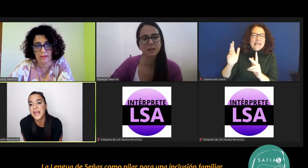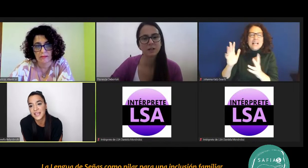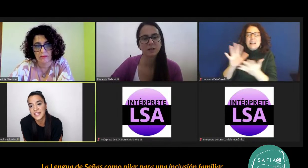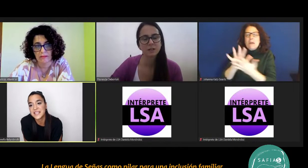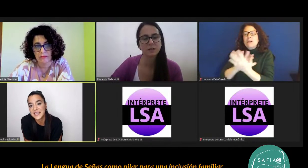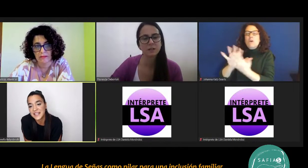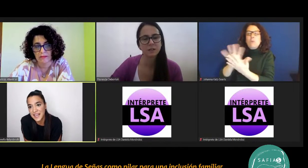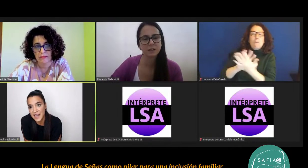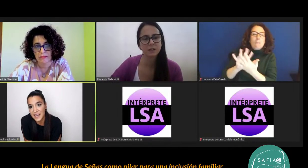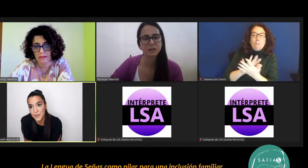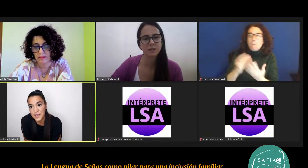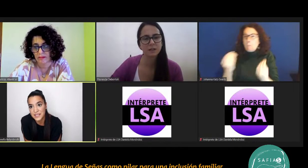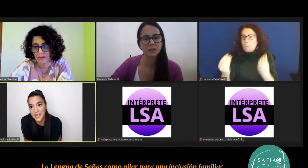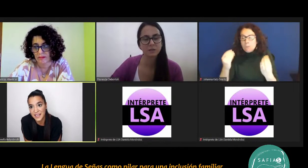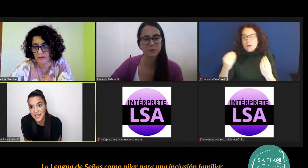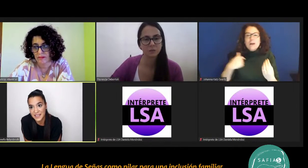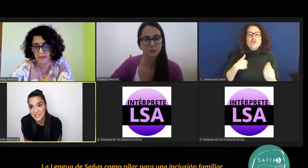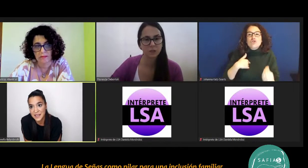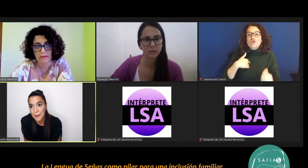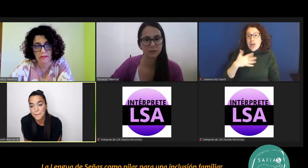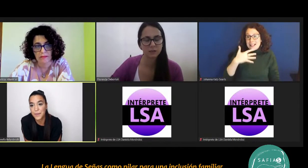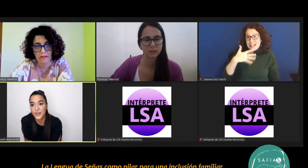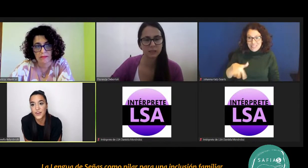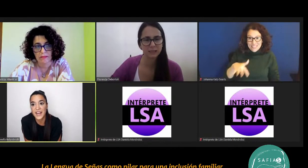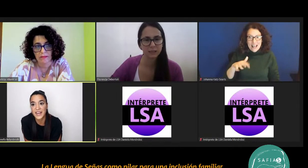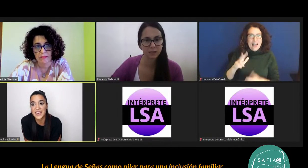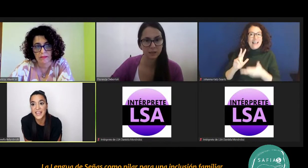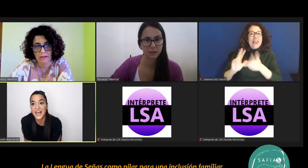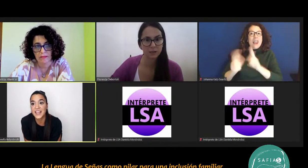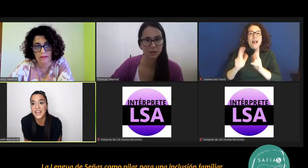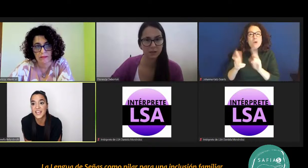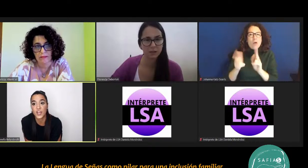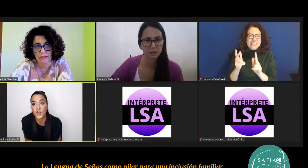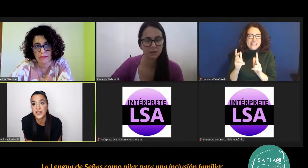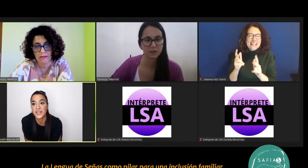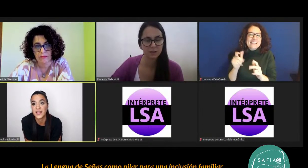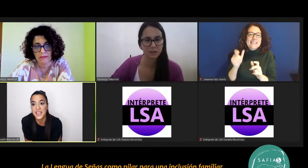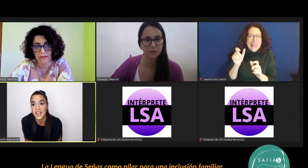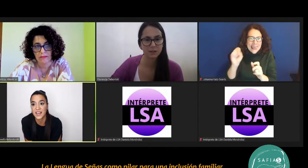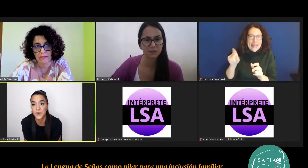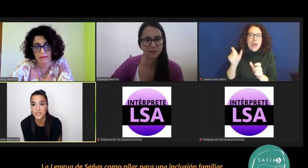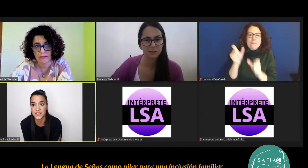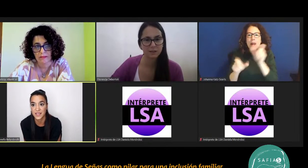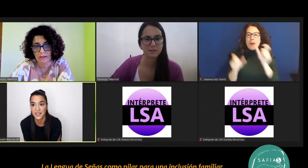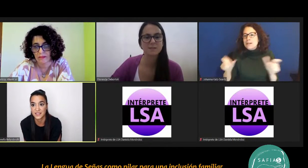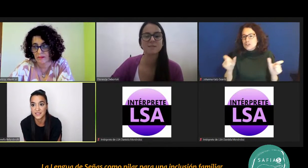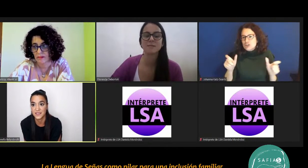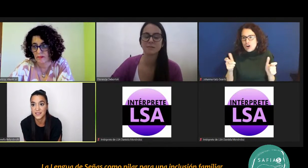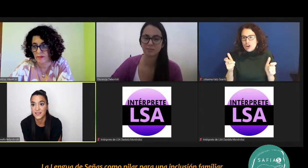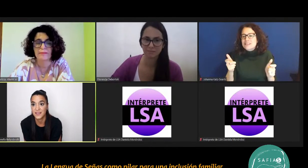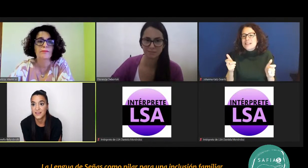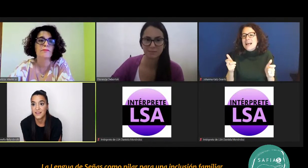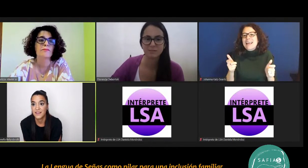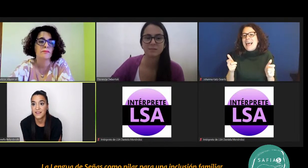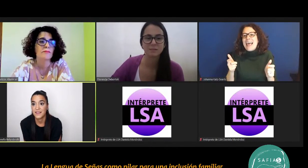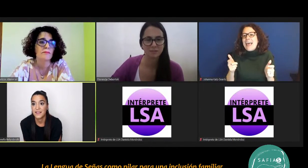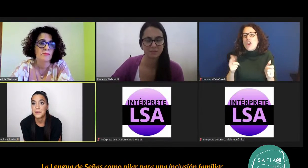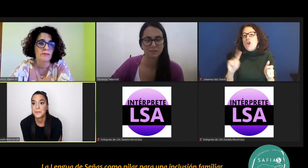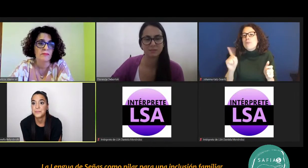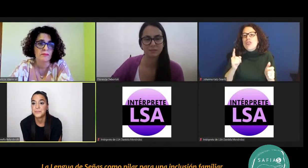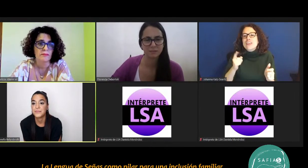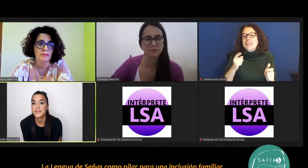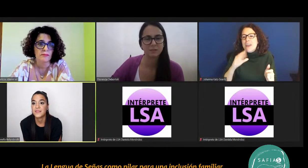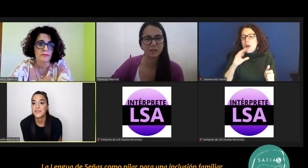antes sabía que existía la lengua de señas, pero la realidad es que no la entendía la lengua de señas.